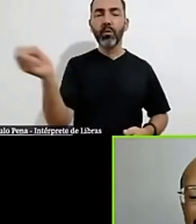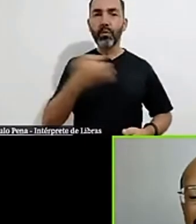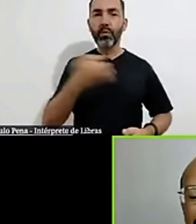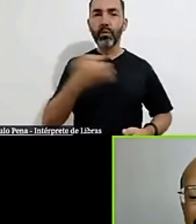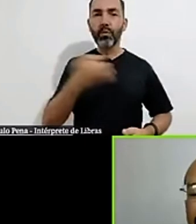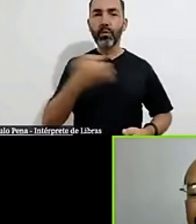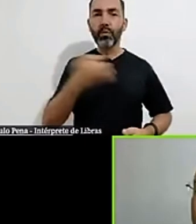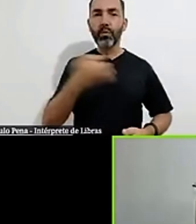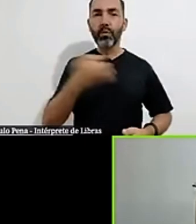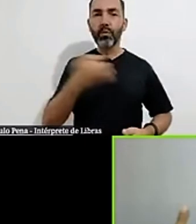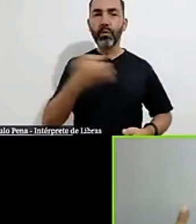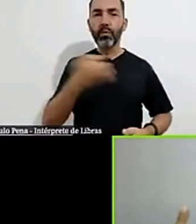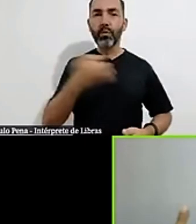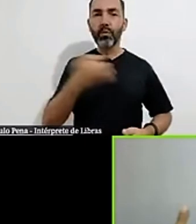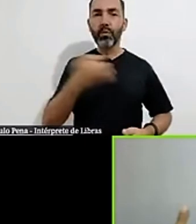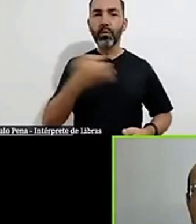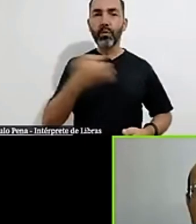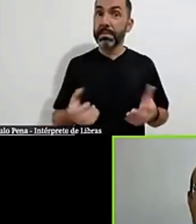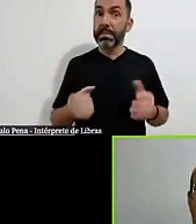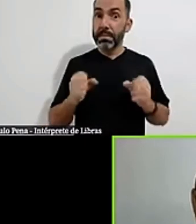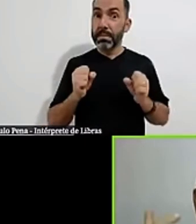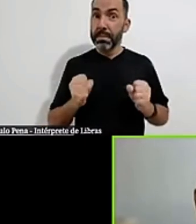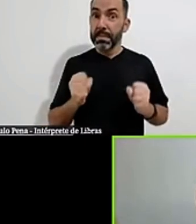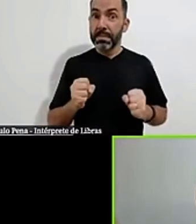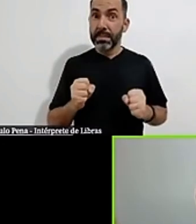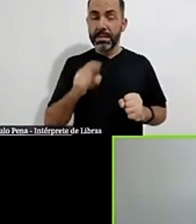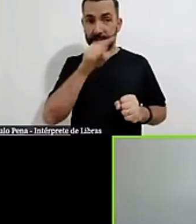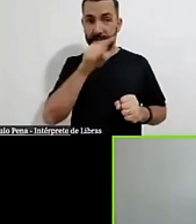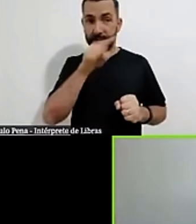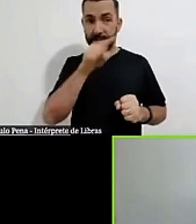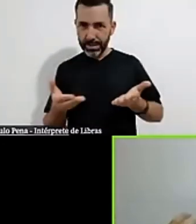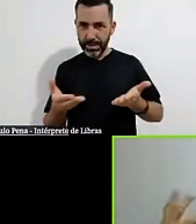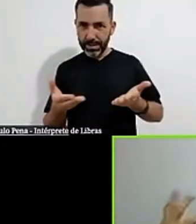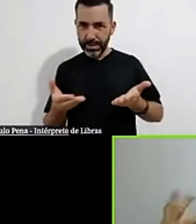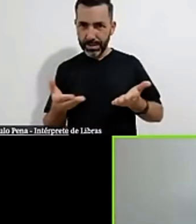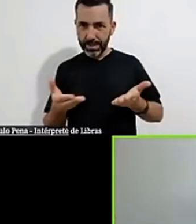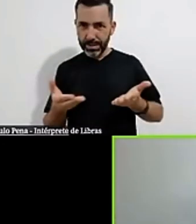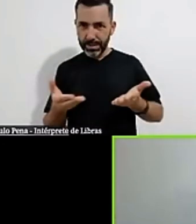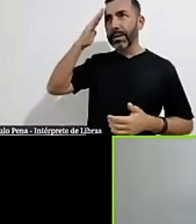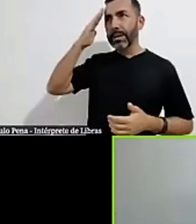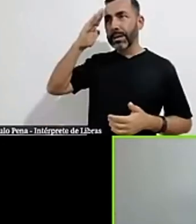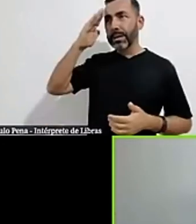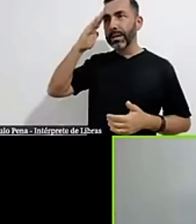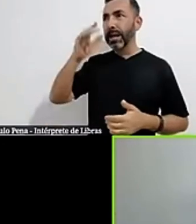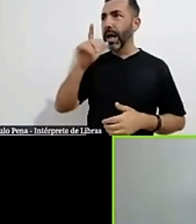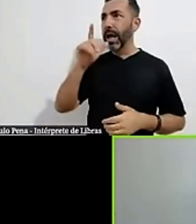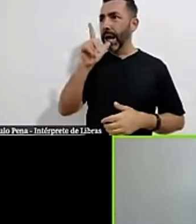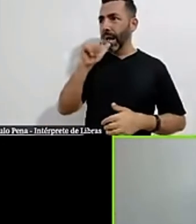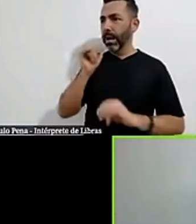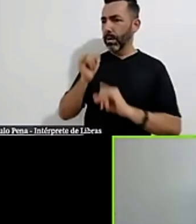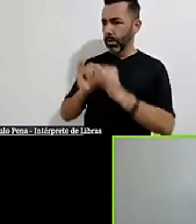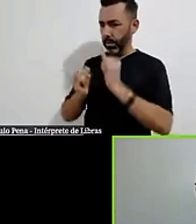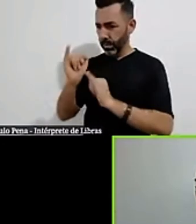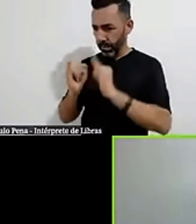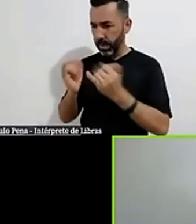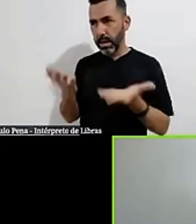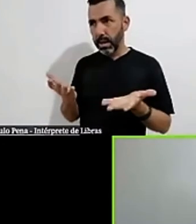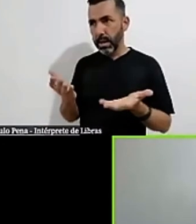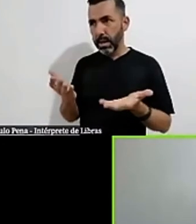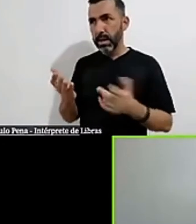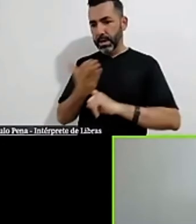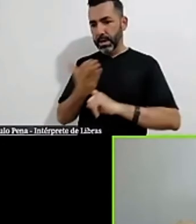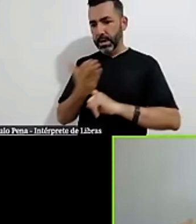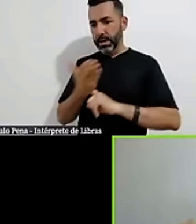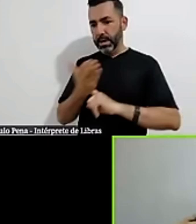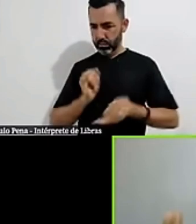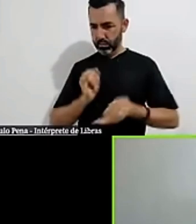Aí talvez quem é convidado tá ali, tá, tudo bem, eu entendi agora que a água tratada magneticamente, ela